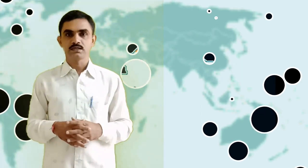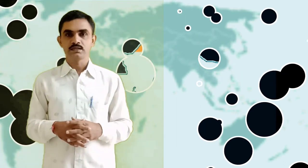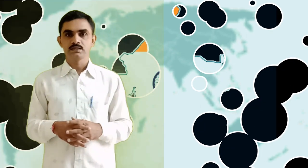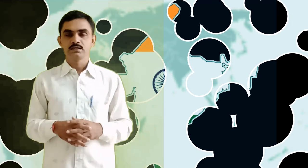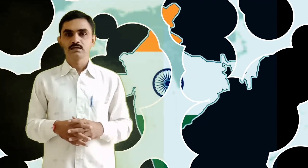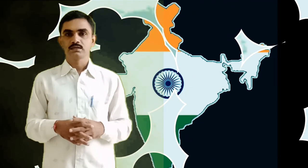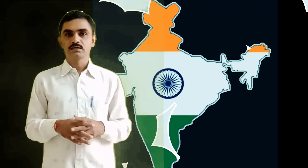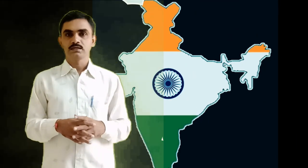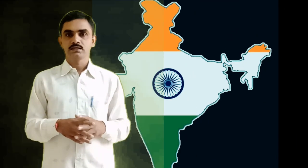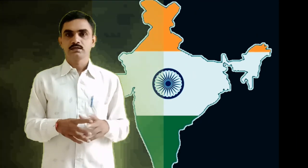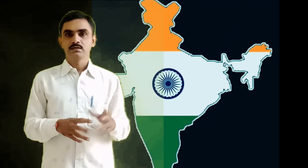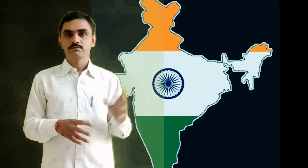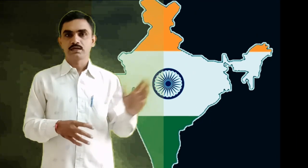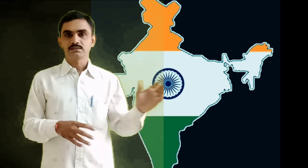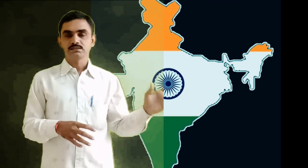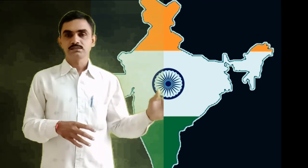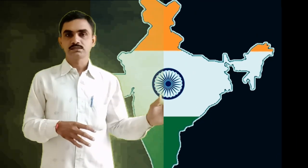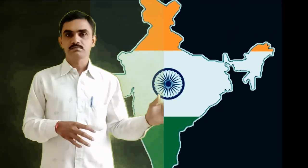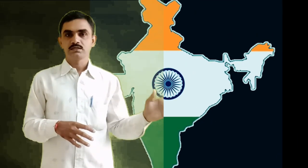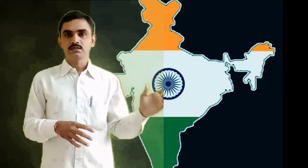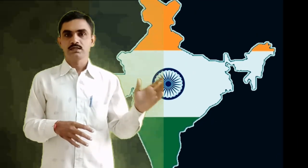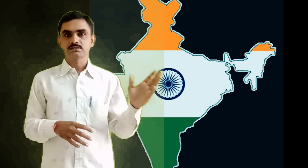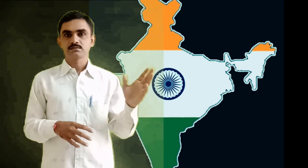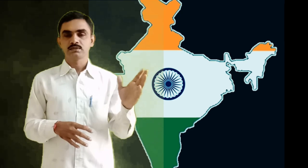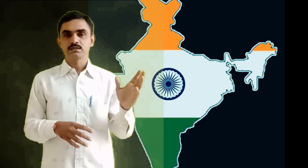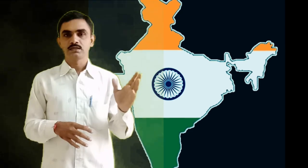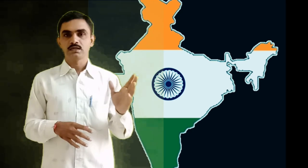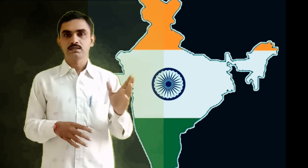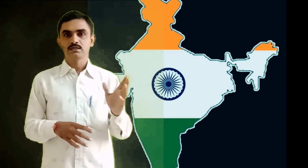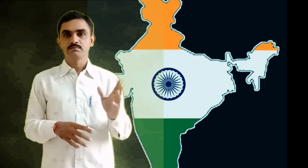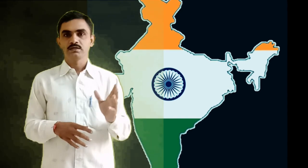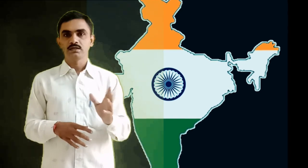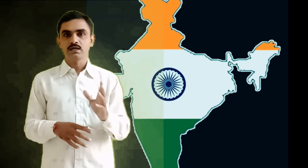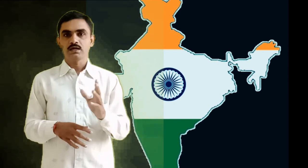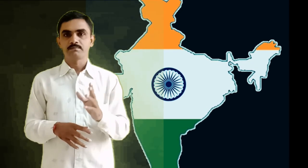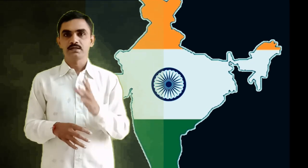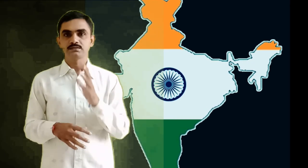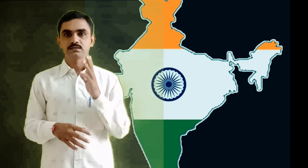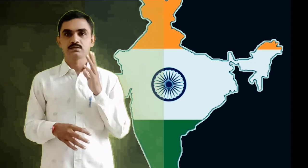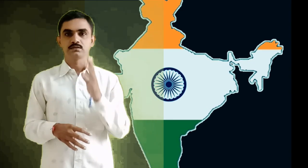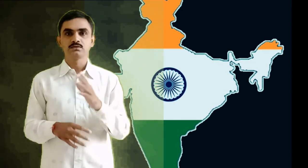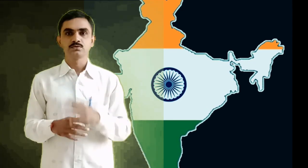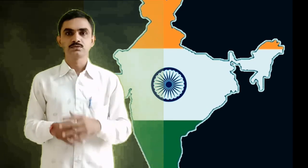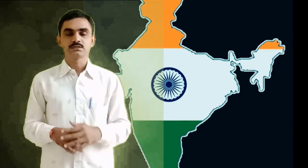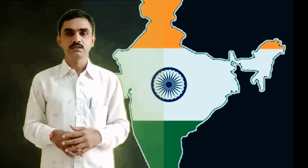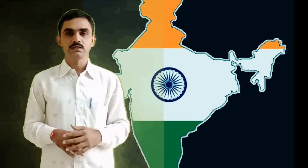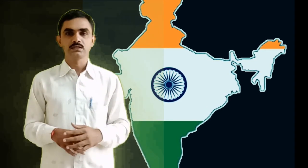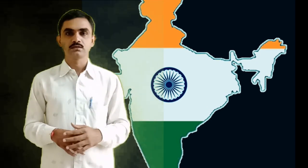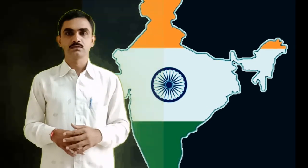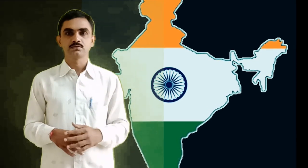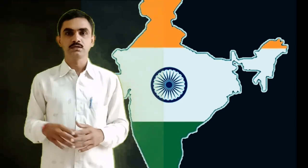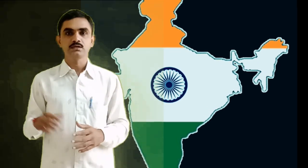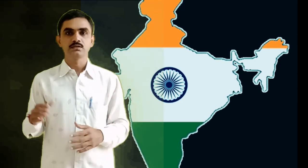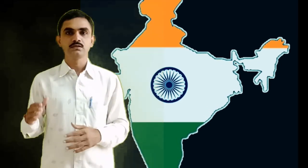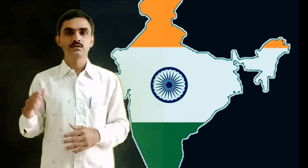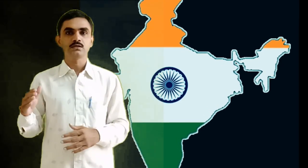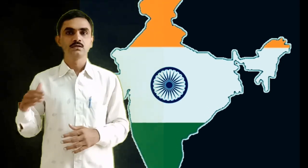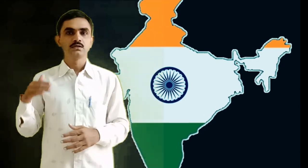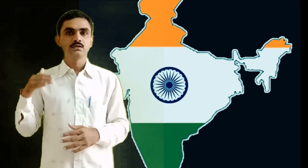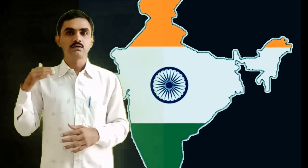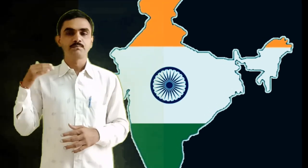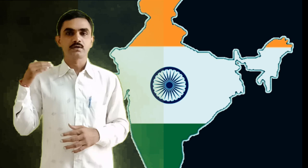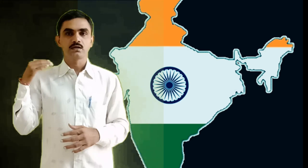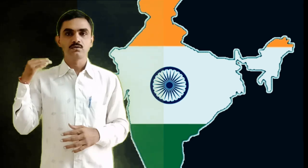कही शकाय के प्राचीन समयना समयगाळा दरमियानना आपणा जे ग्रंथो छे ए ग्रंथोनी